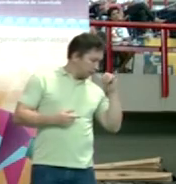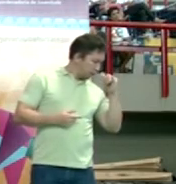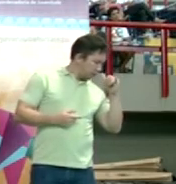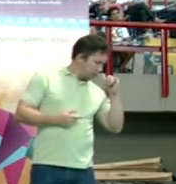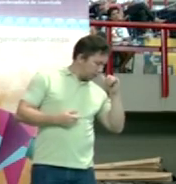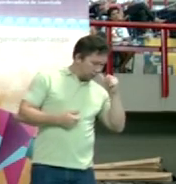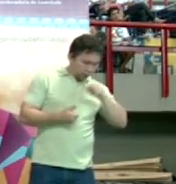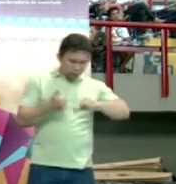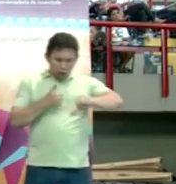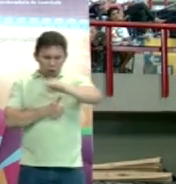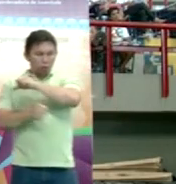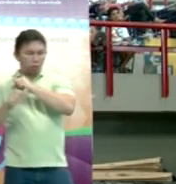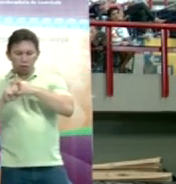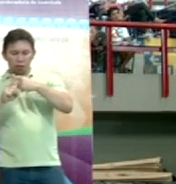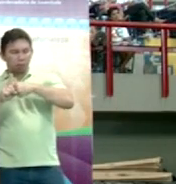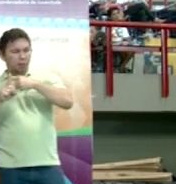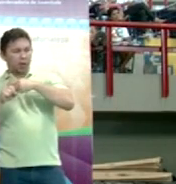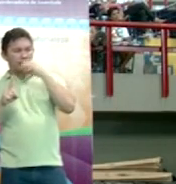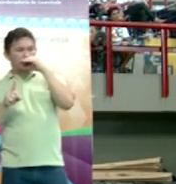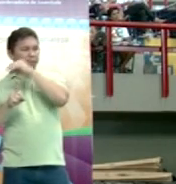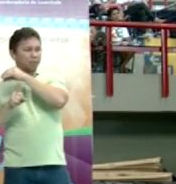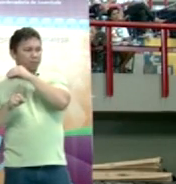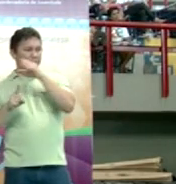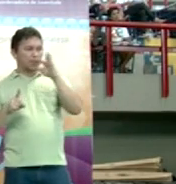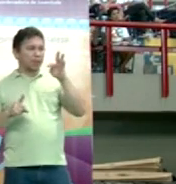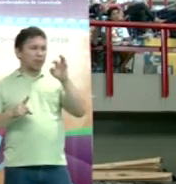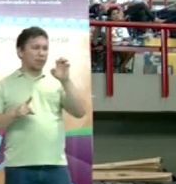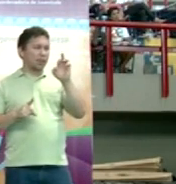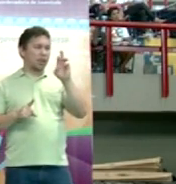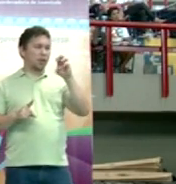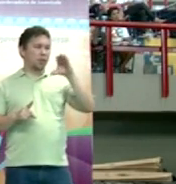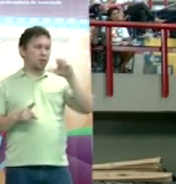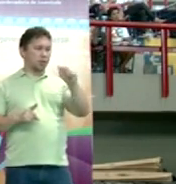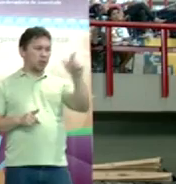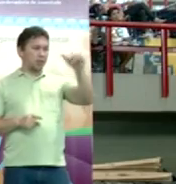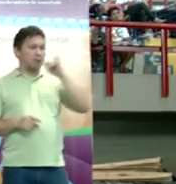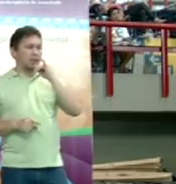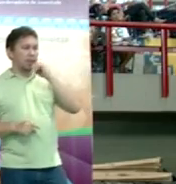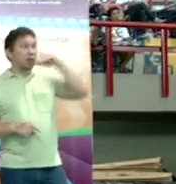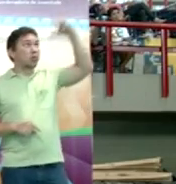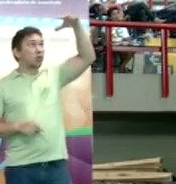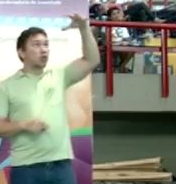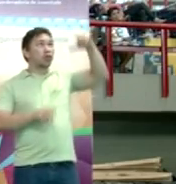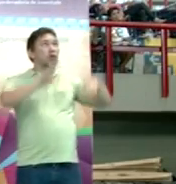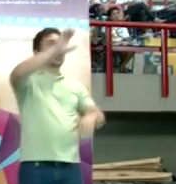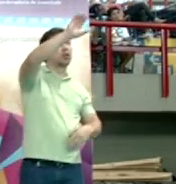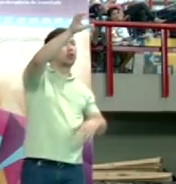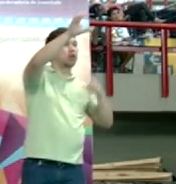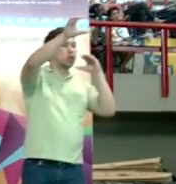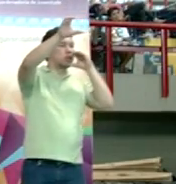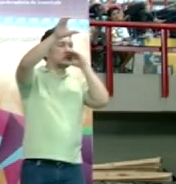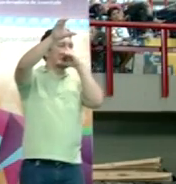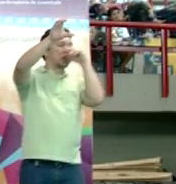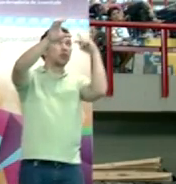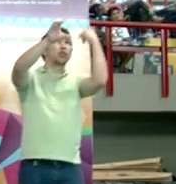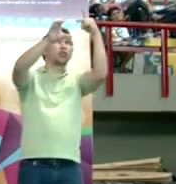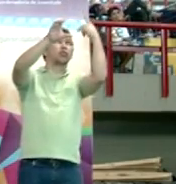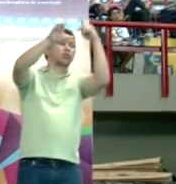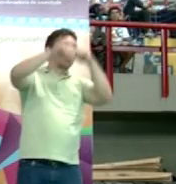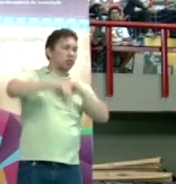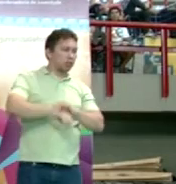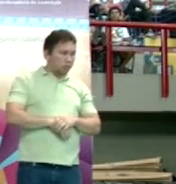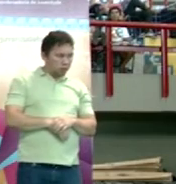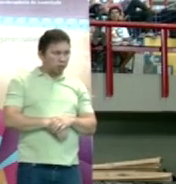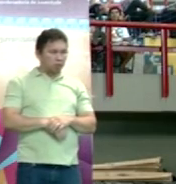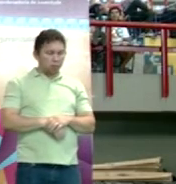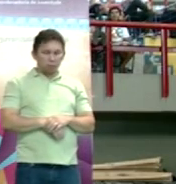energia térmica. Por exemplo, chuveiro elétrico. Chuveiro elétrico, pessoal, é